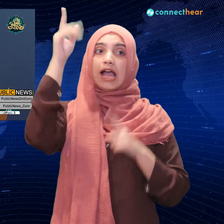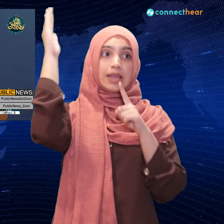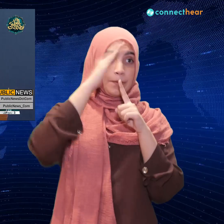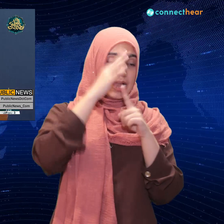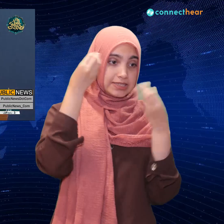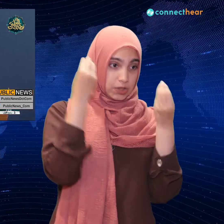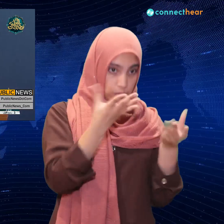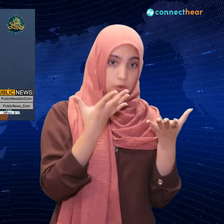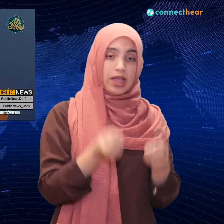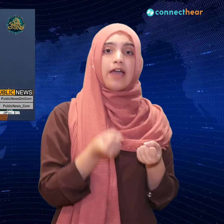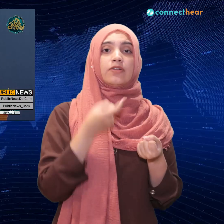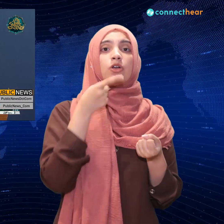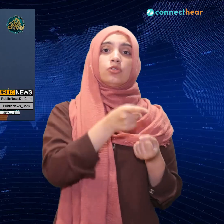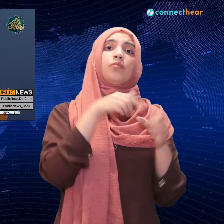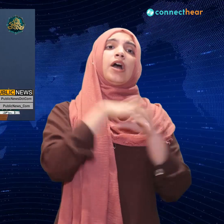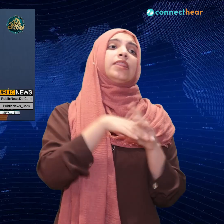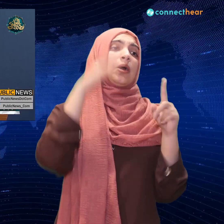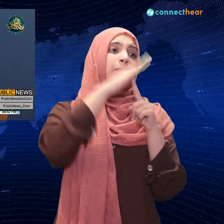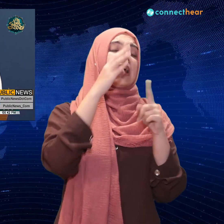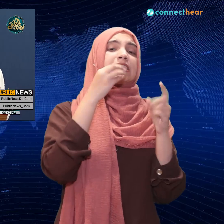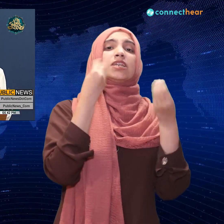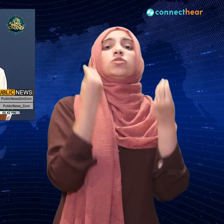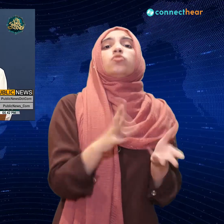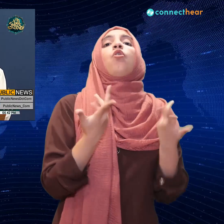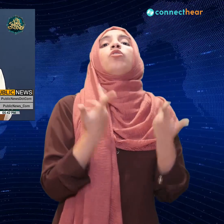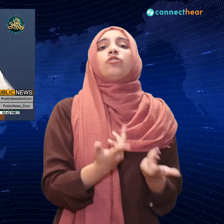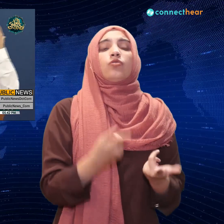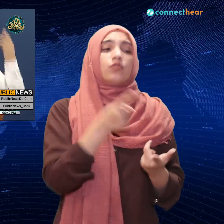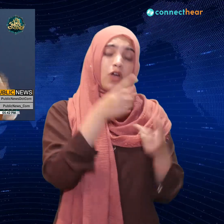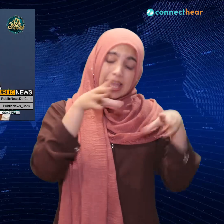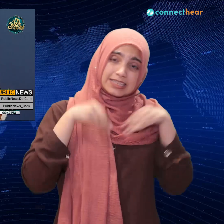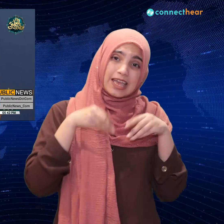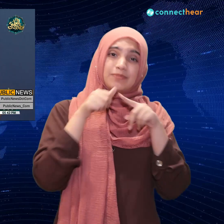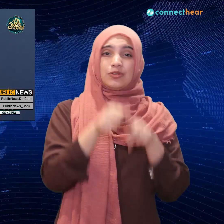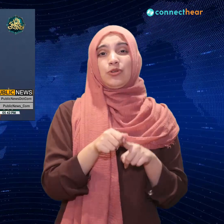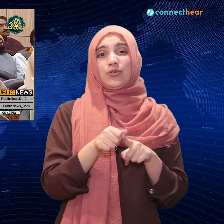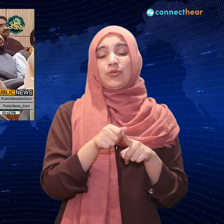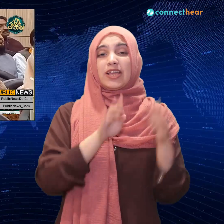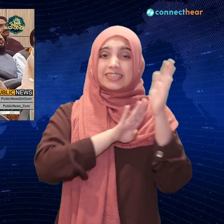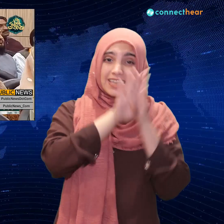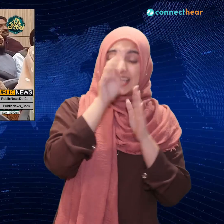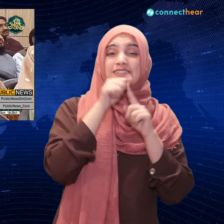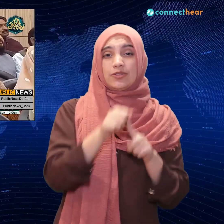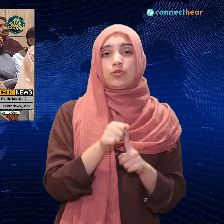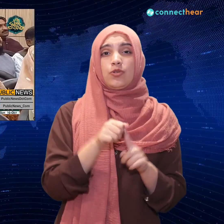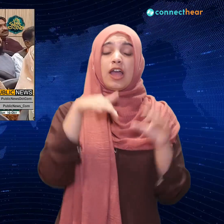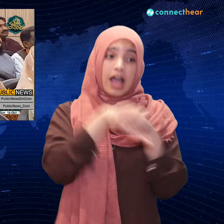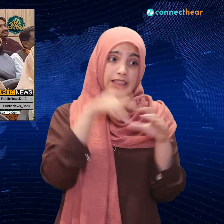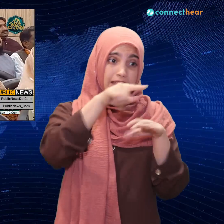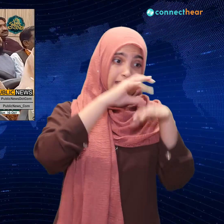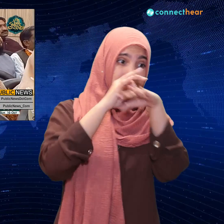انہوں نے انسان کی جو اشرف المخلوقات، اللہ کی سب سے عظیم مخلوق، اس کا پوٹینشل نکال کے رکھ